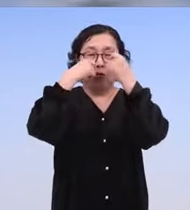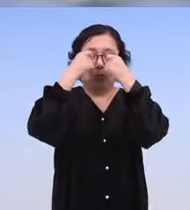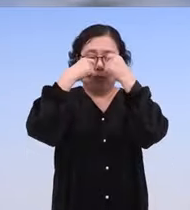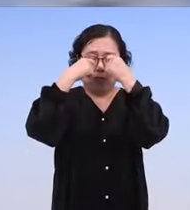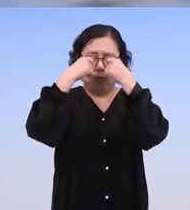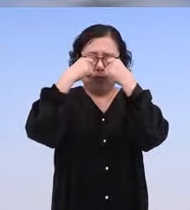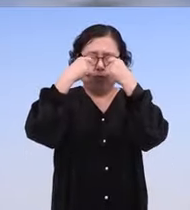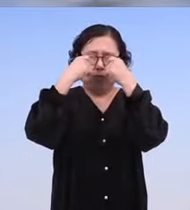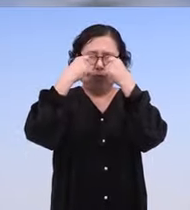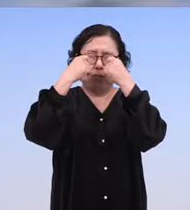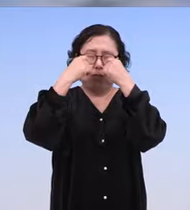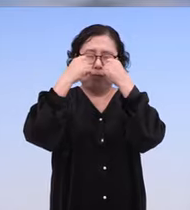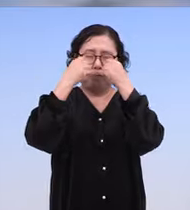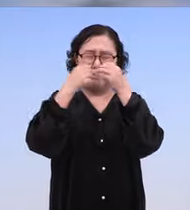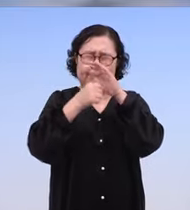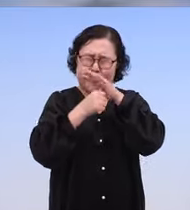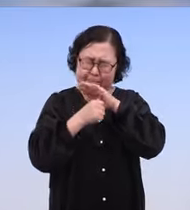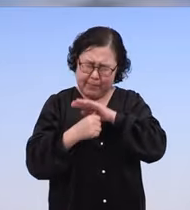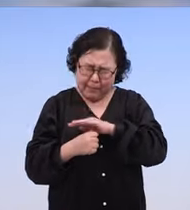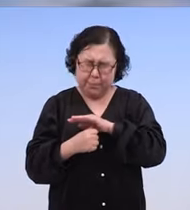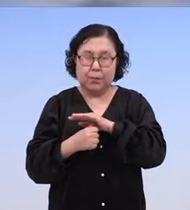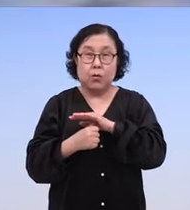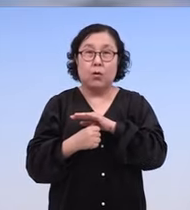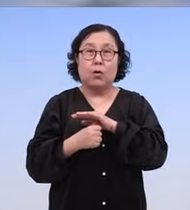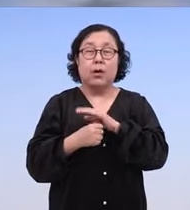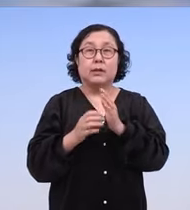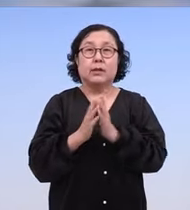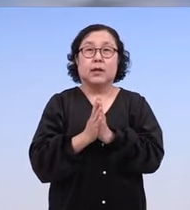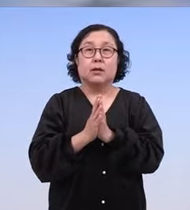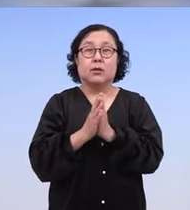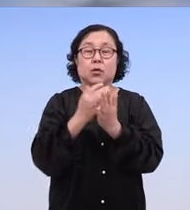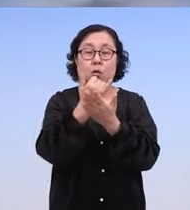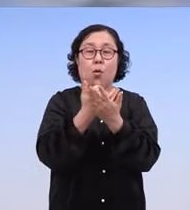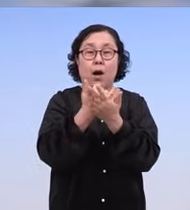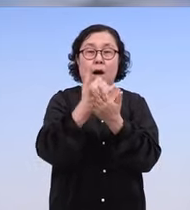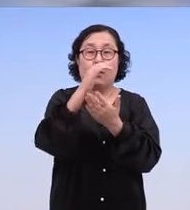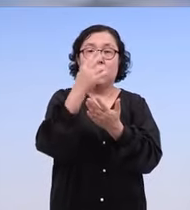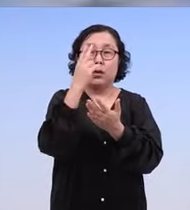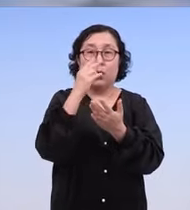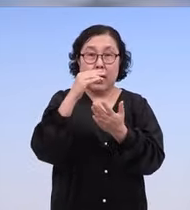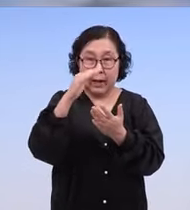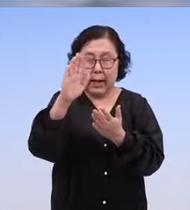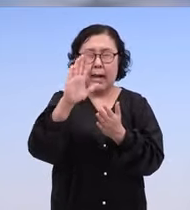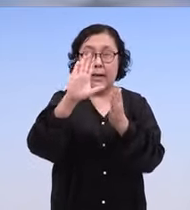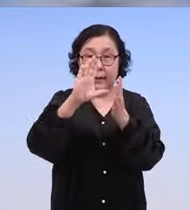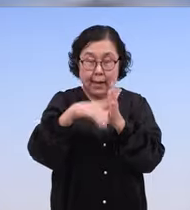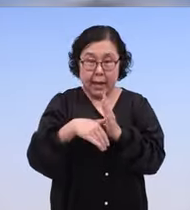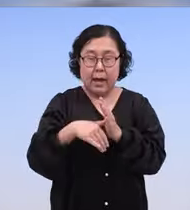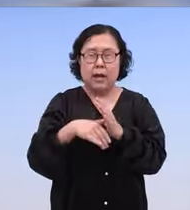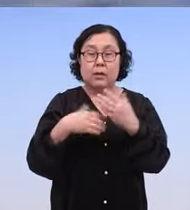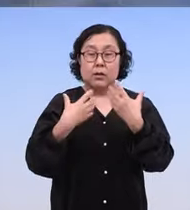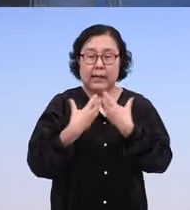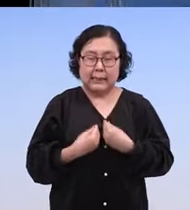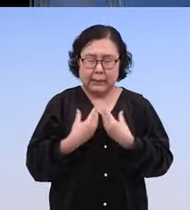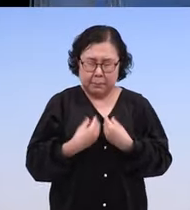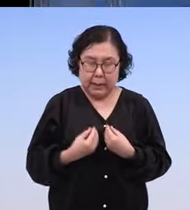눈물을 머금고 다시 이제 고아원으로 되돌아가야 되는 낙심된 상황에서 그 어린 빨강머리 앤이 하는 말이